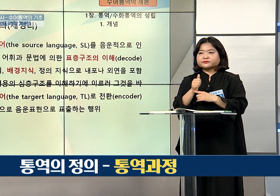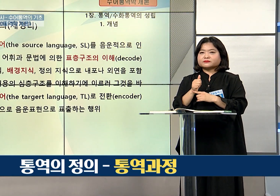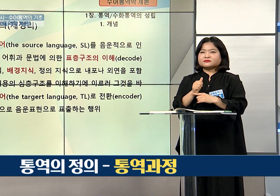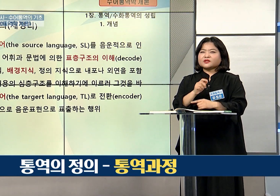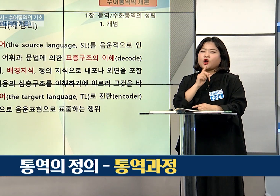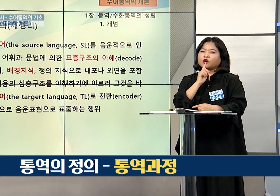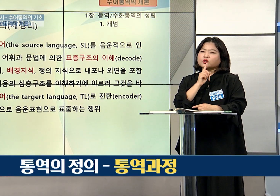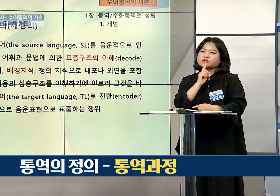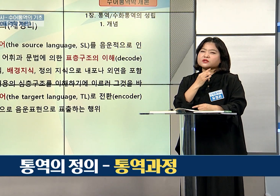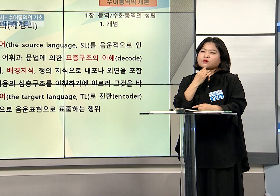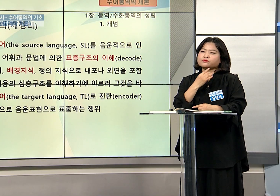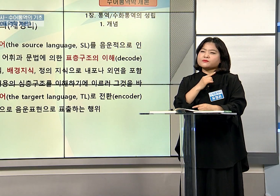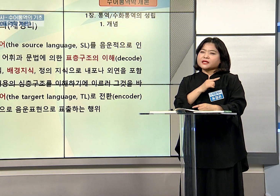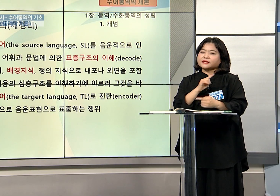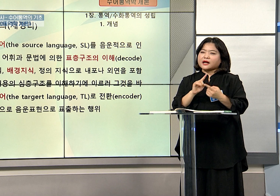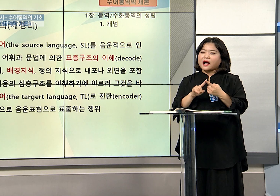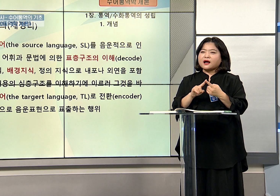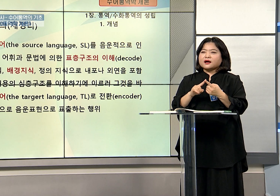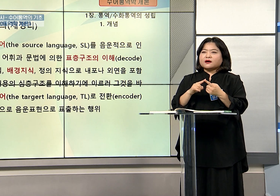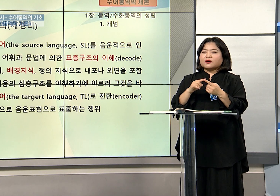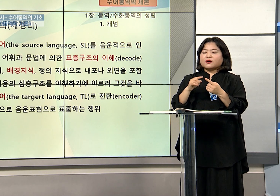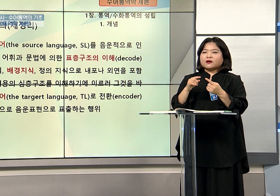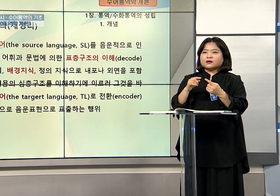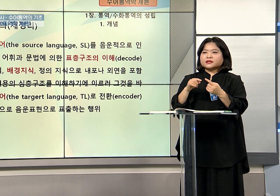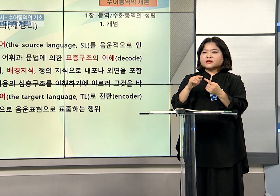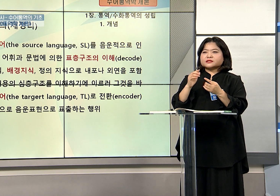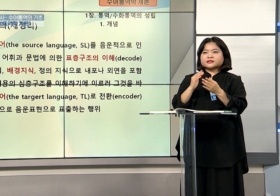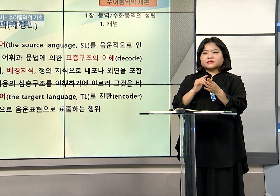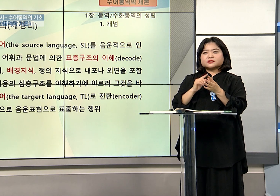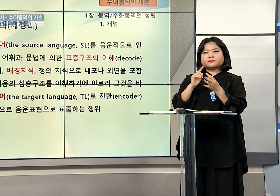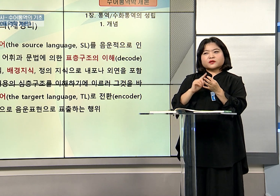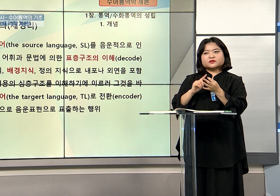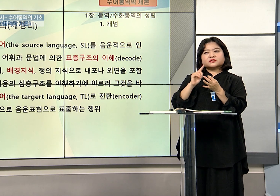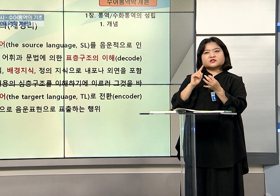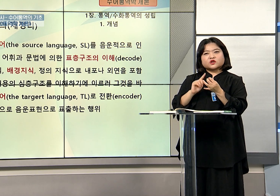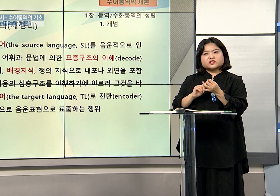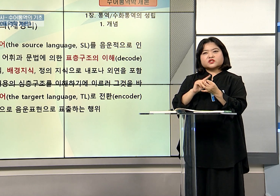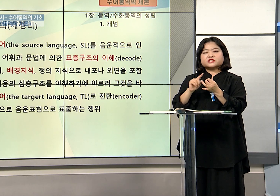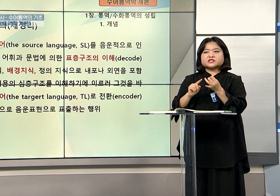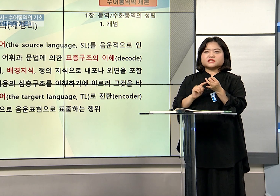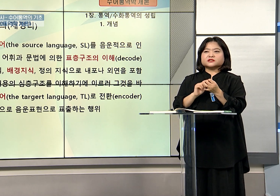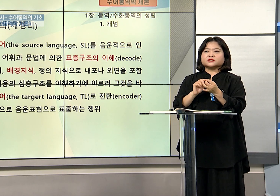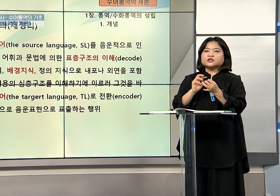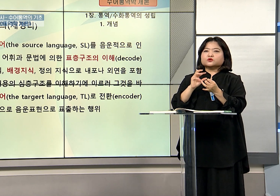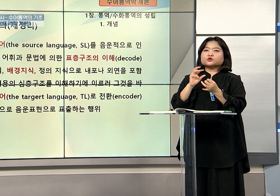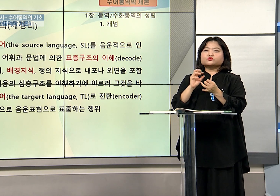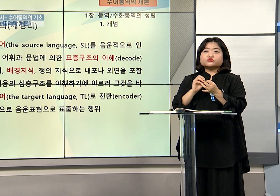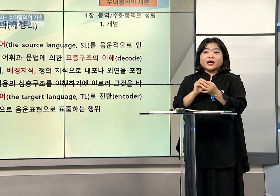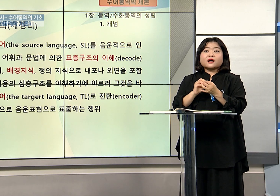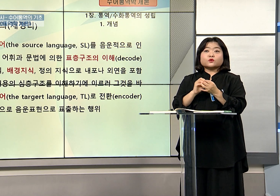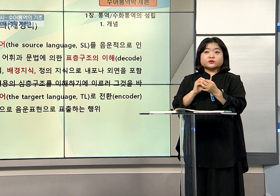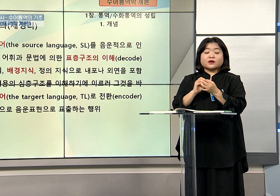통역은 언어적인 것뿐만 아니라 이 세상 지식, 배경 지식, 정의적인 지식을 또 문화라고 우리가 볼